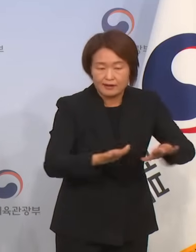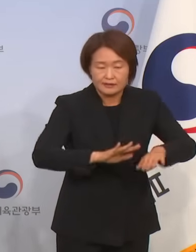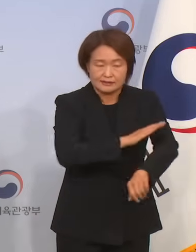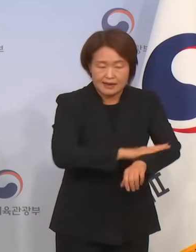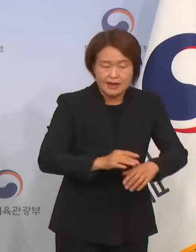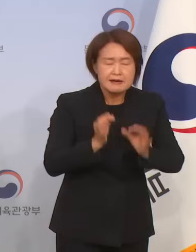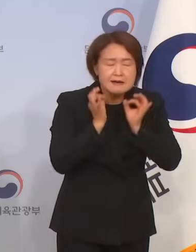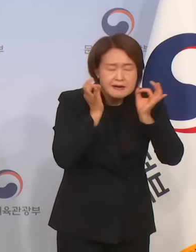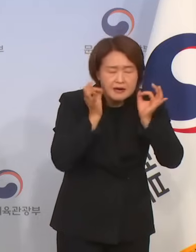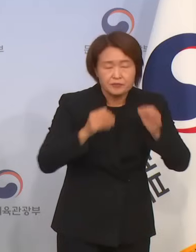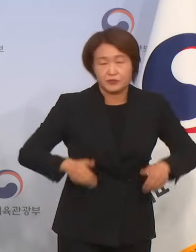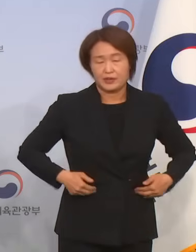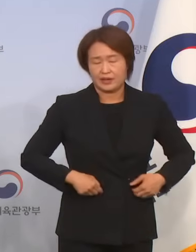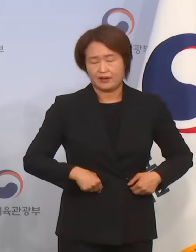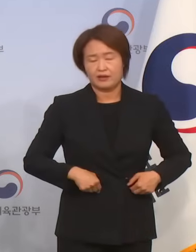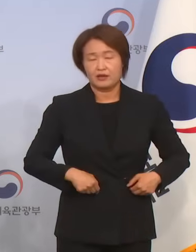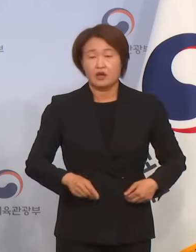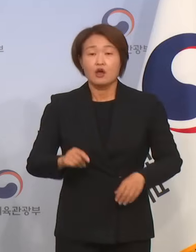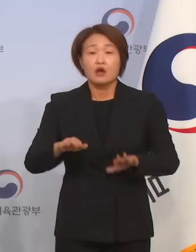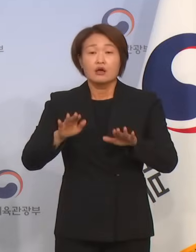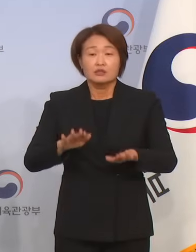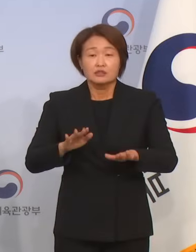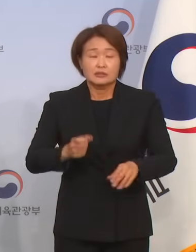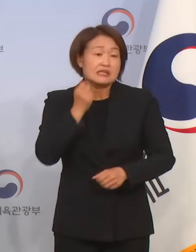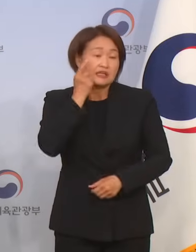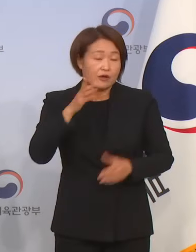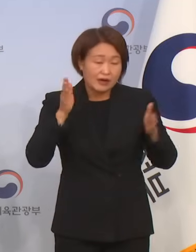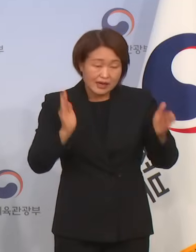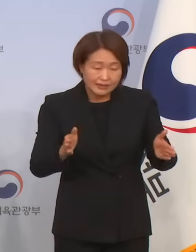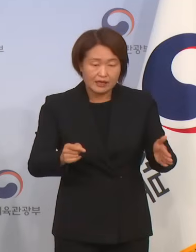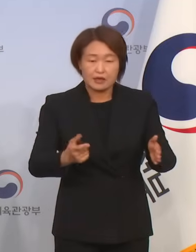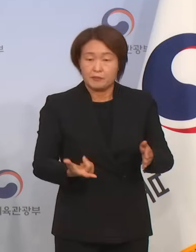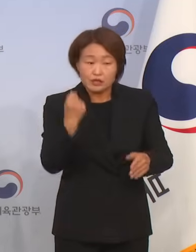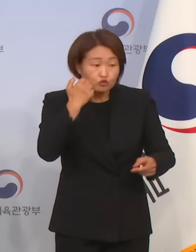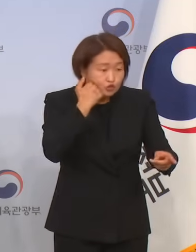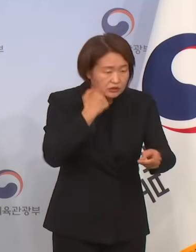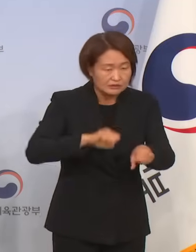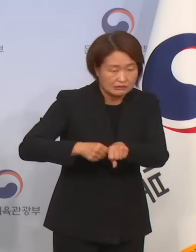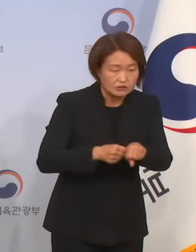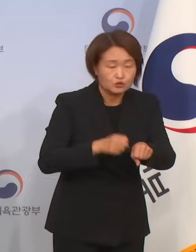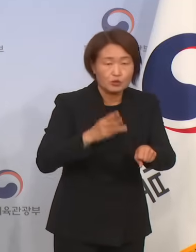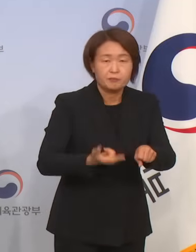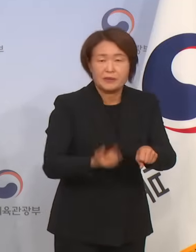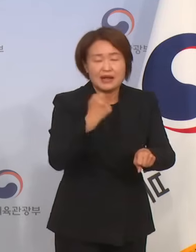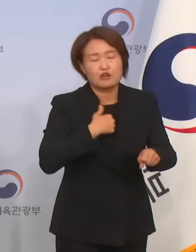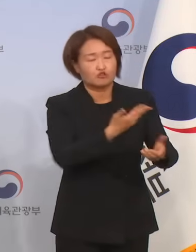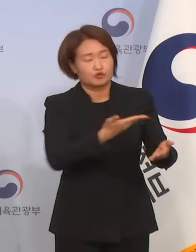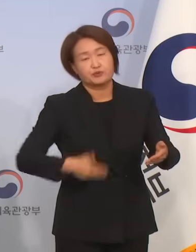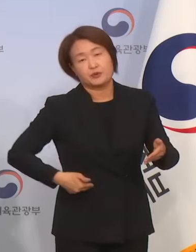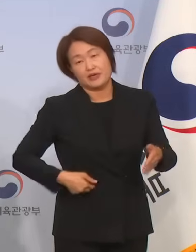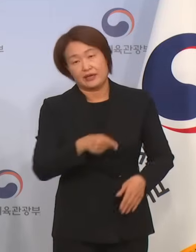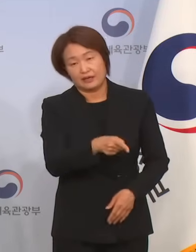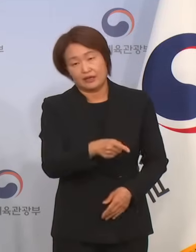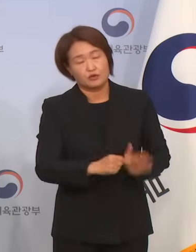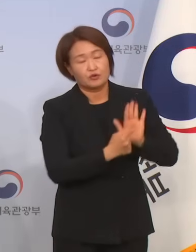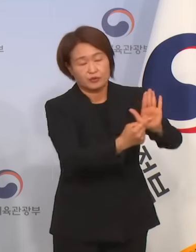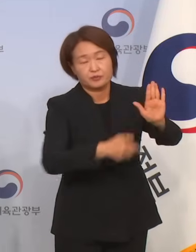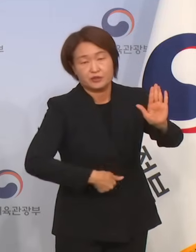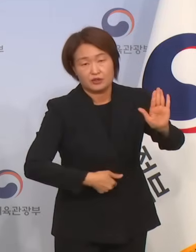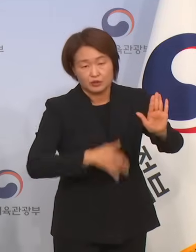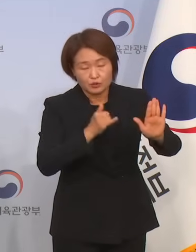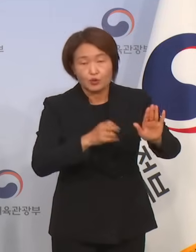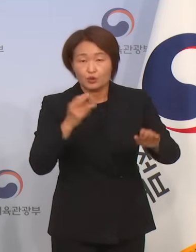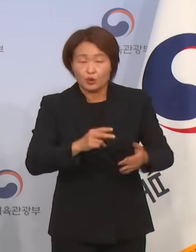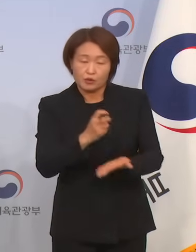회신해야 합니다. 문책의 경우 1개월 안에 대상자를 징계 의결하고 통보해야 합니다. 제도 개선, 시정